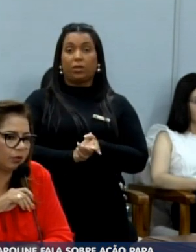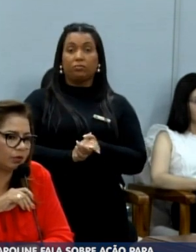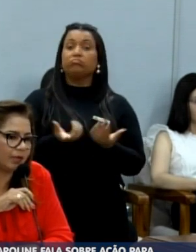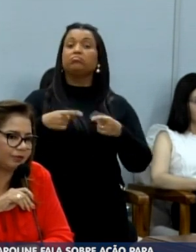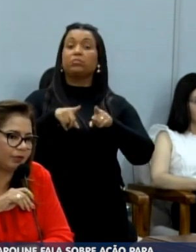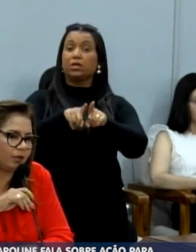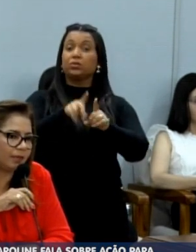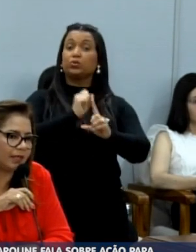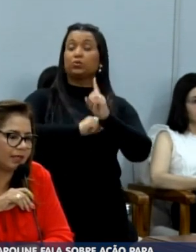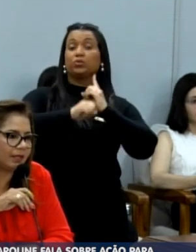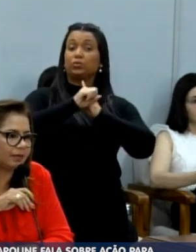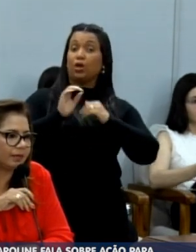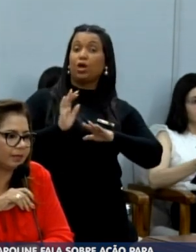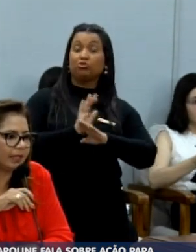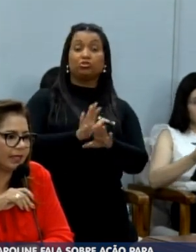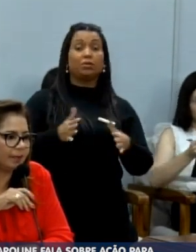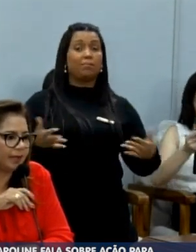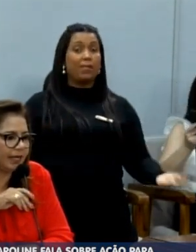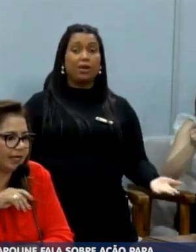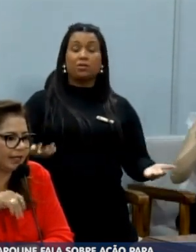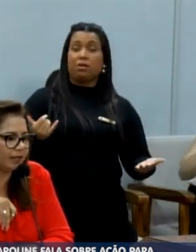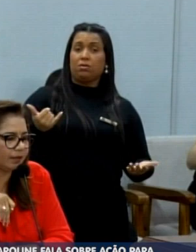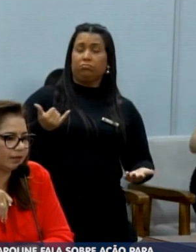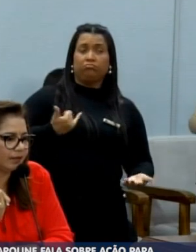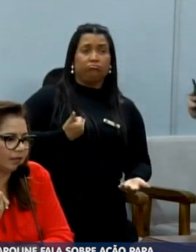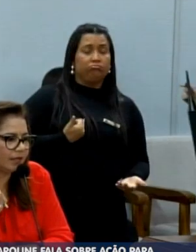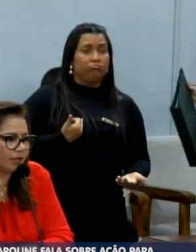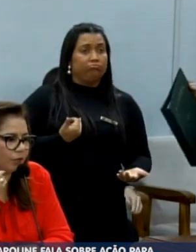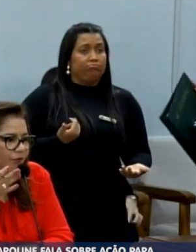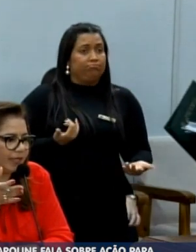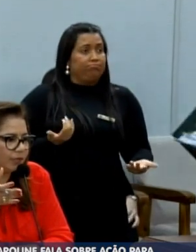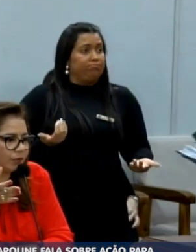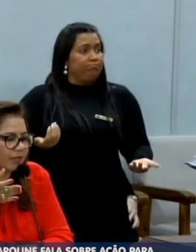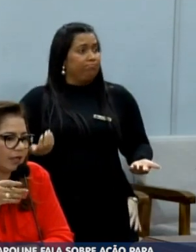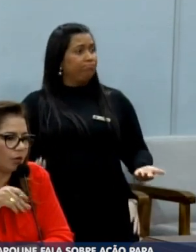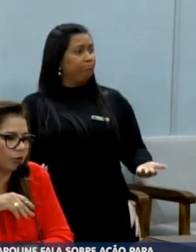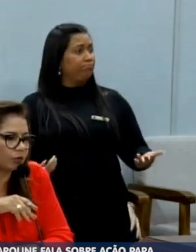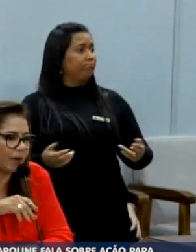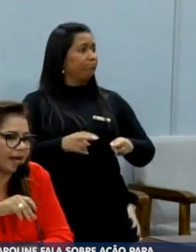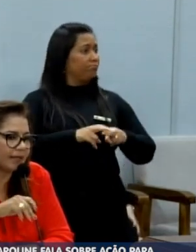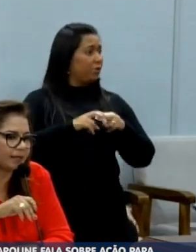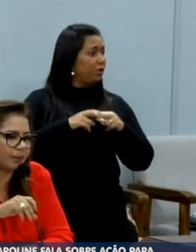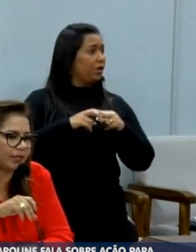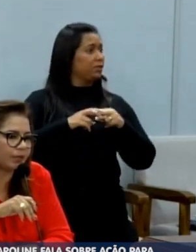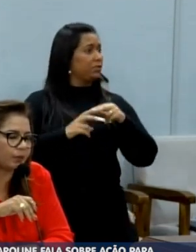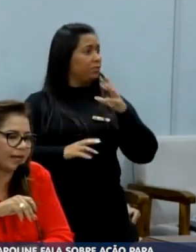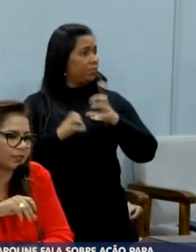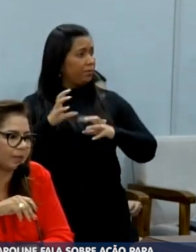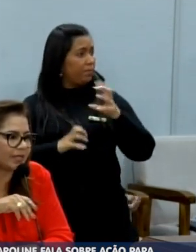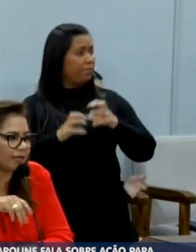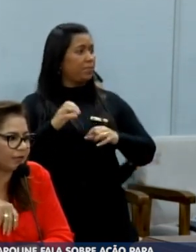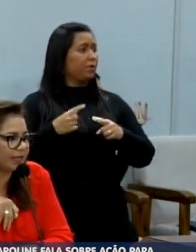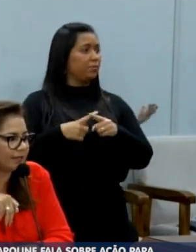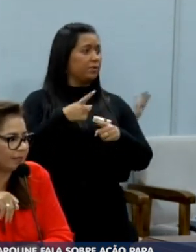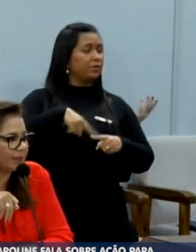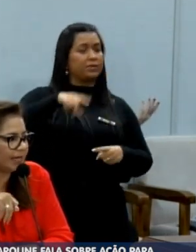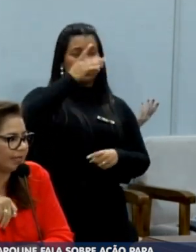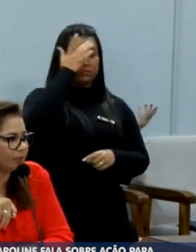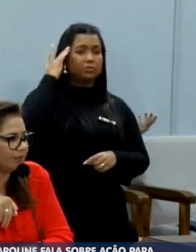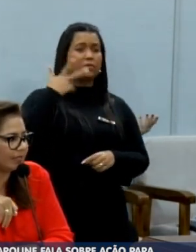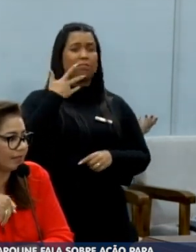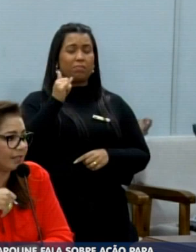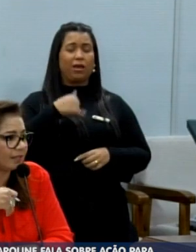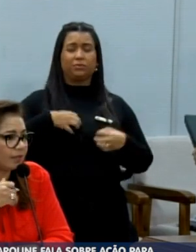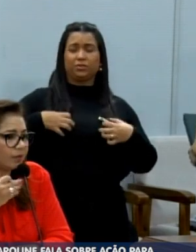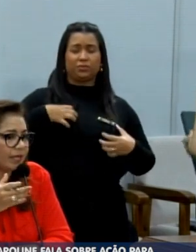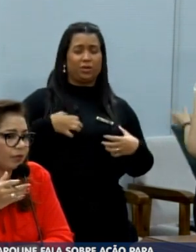Isso chegou numa forma bem em conflitos, né, com os pais, porque os pais começaram a ficar